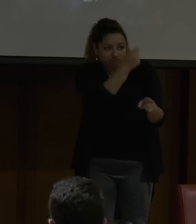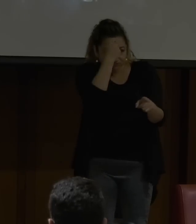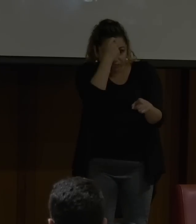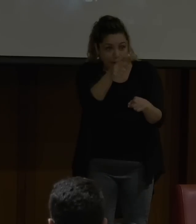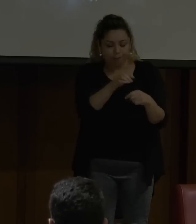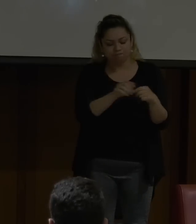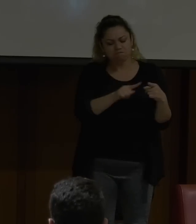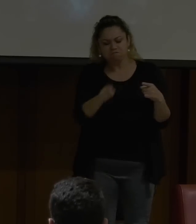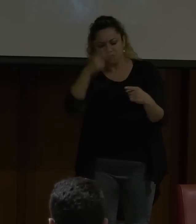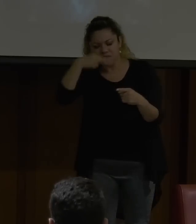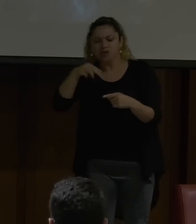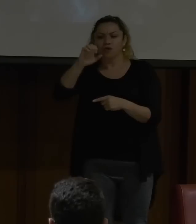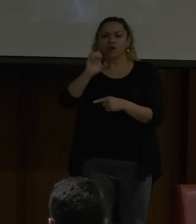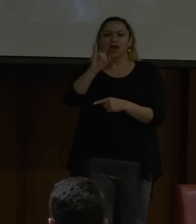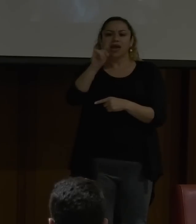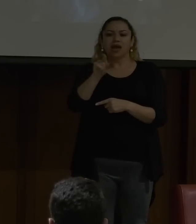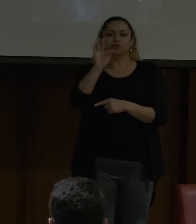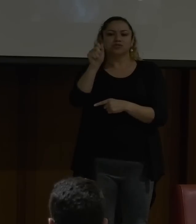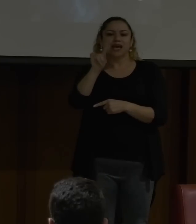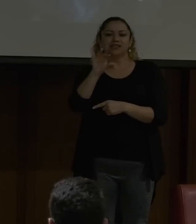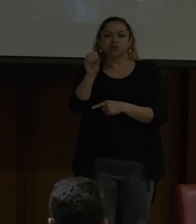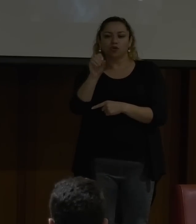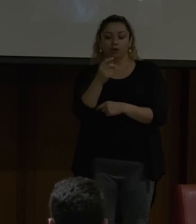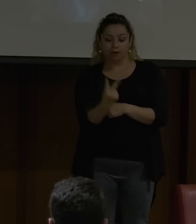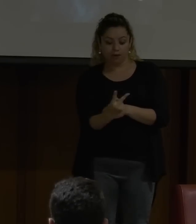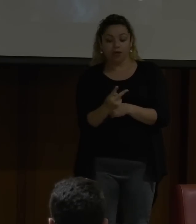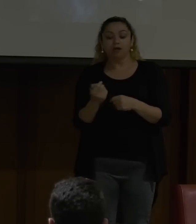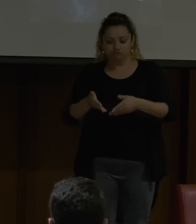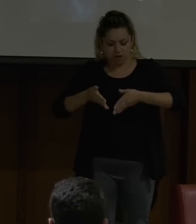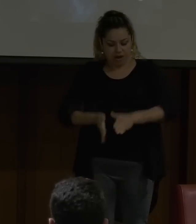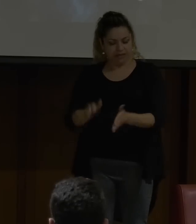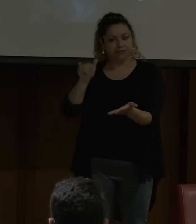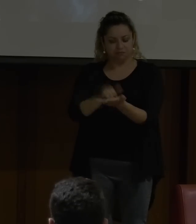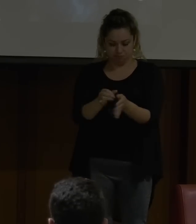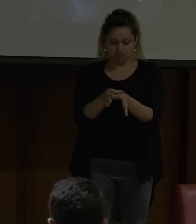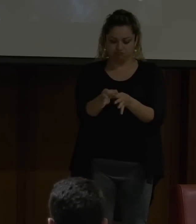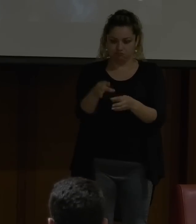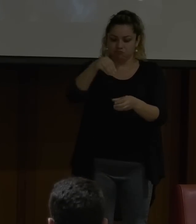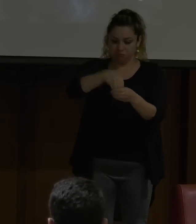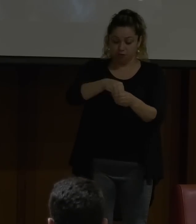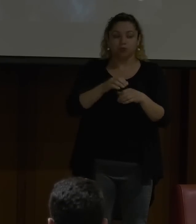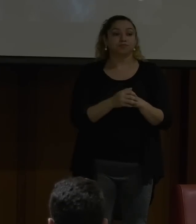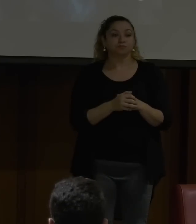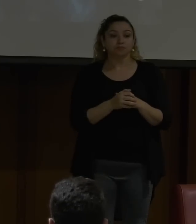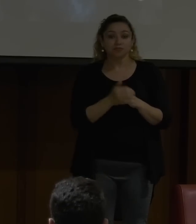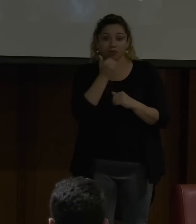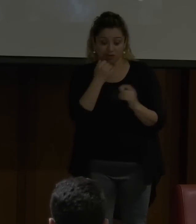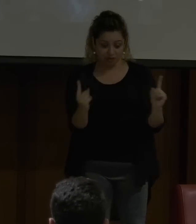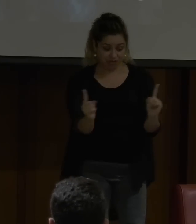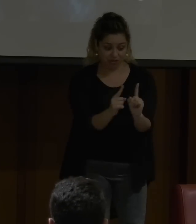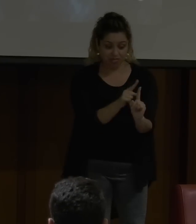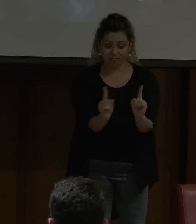y Eustacio Díaz Palmesano, ambos nacidos como ella en Guayacanal. A pesar de que eran primos